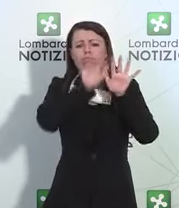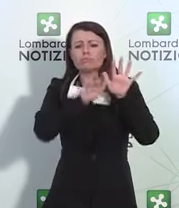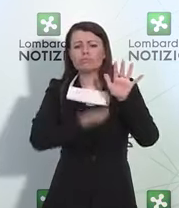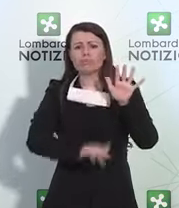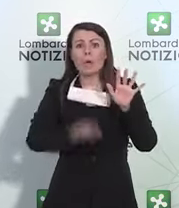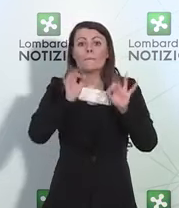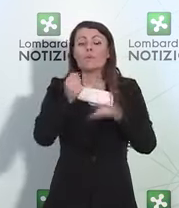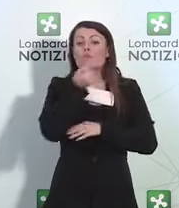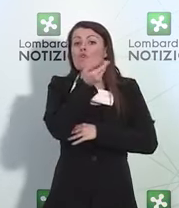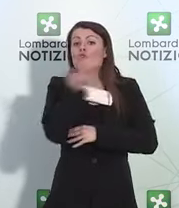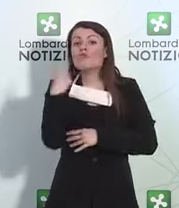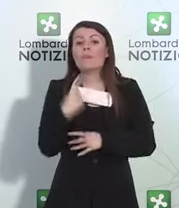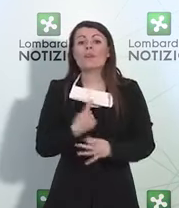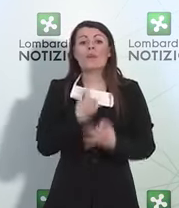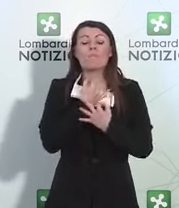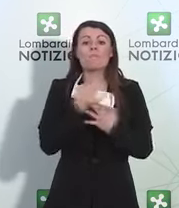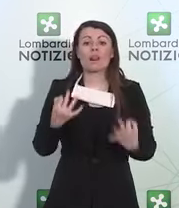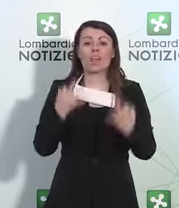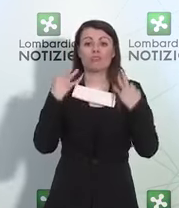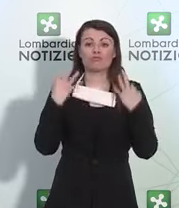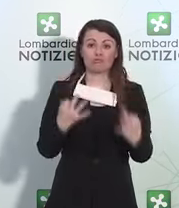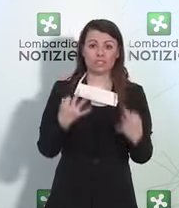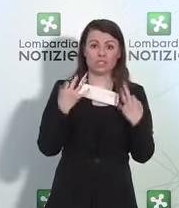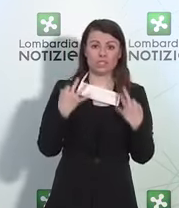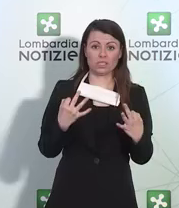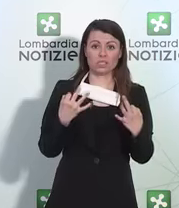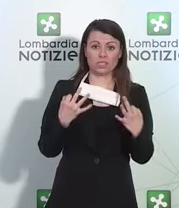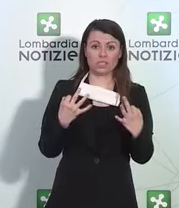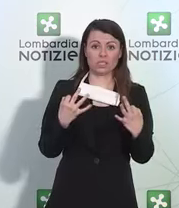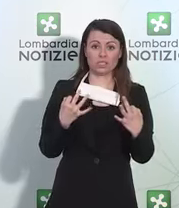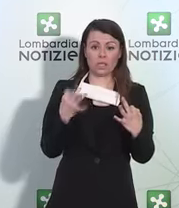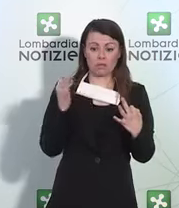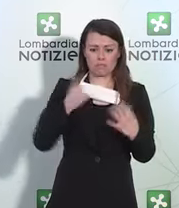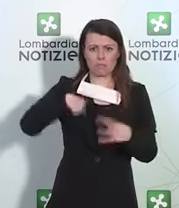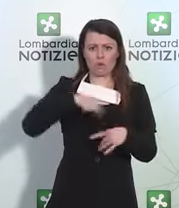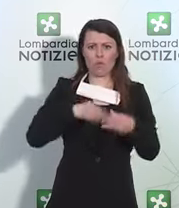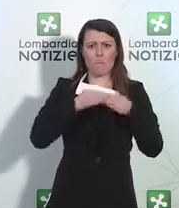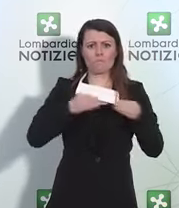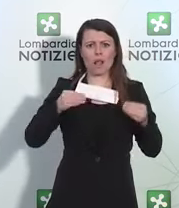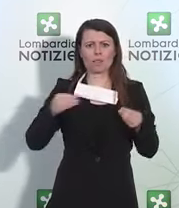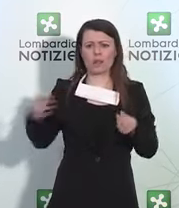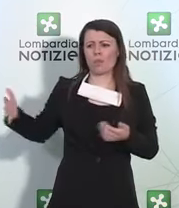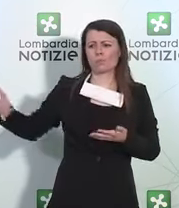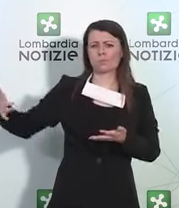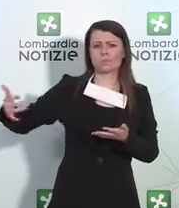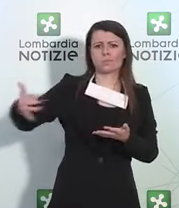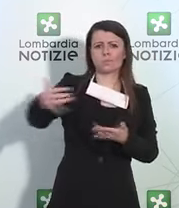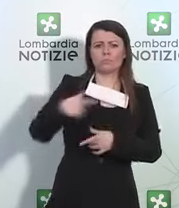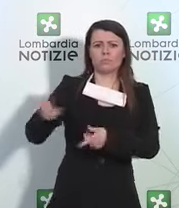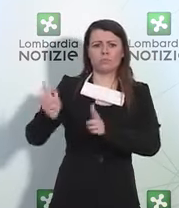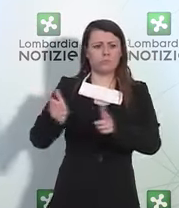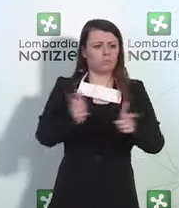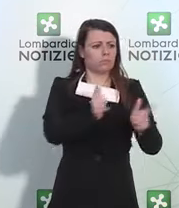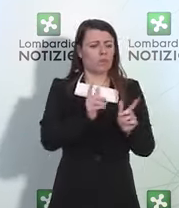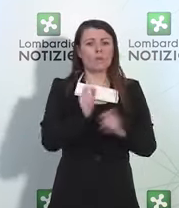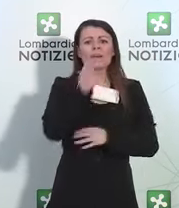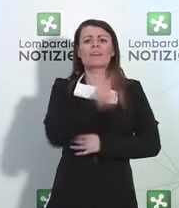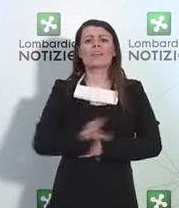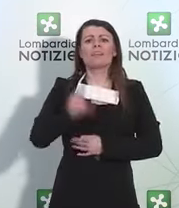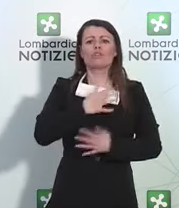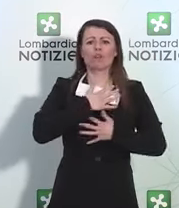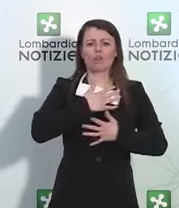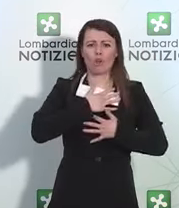esatti di quello che è il materiale che è stato ricevuto dalle nostre dalla nostra regione da parte